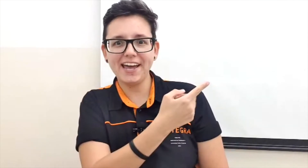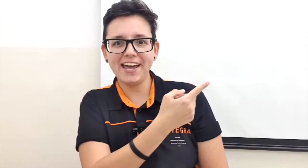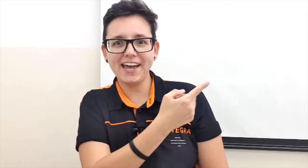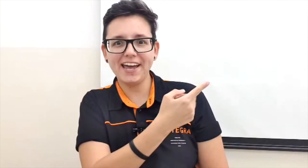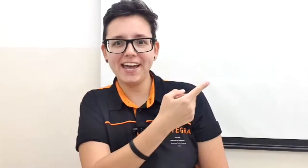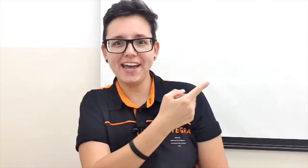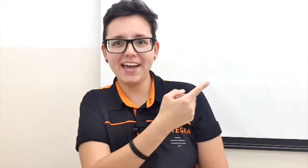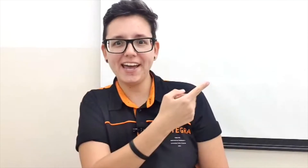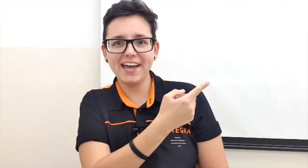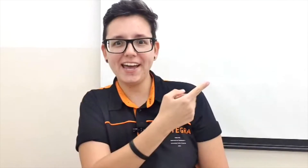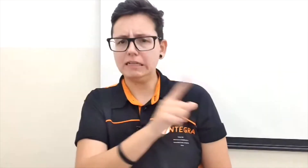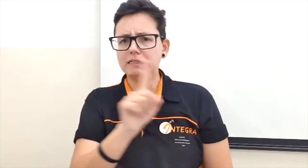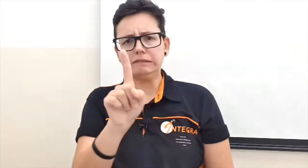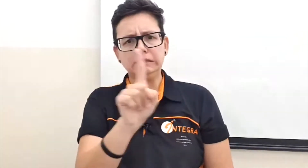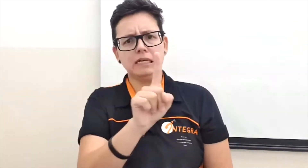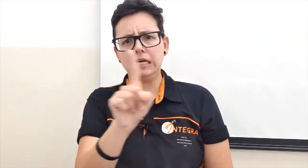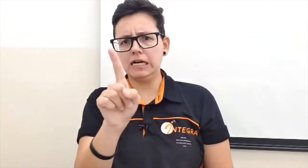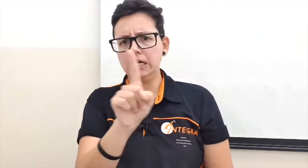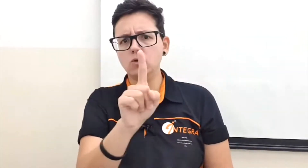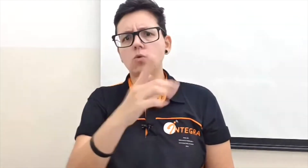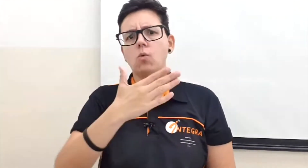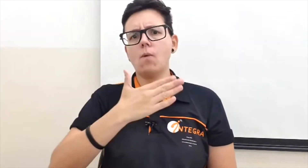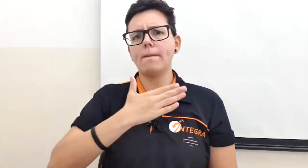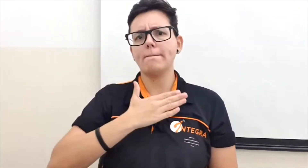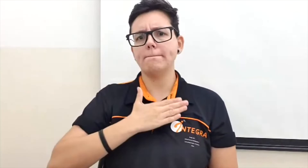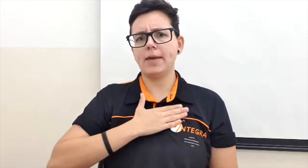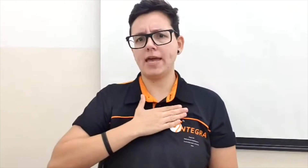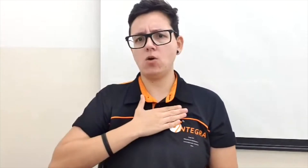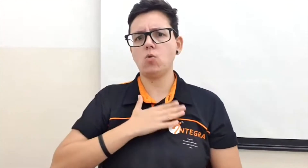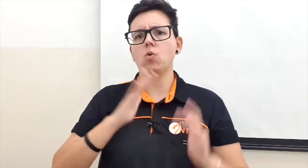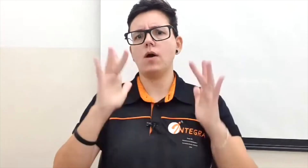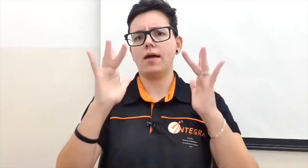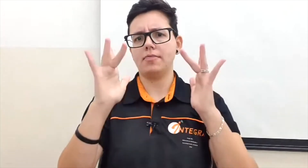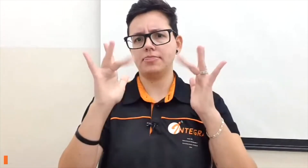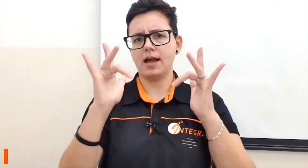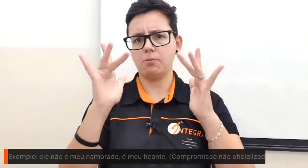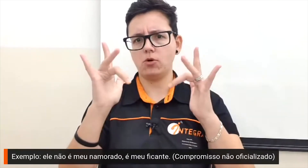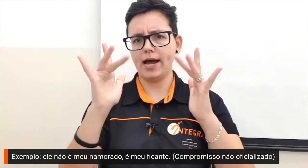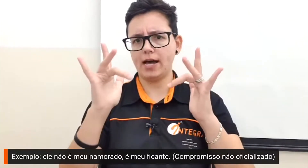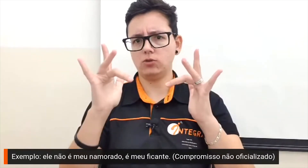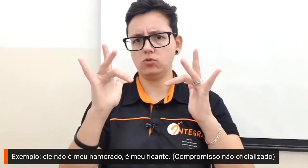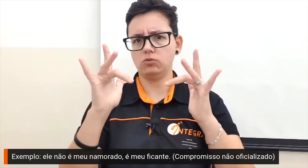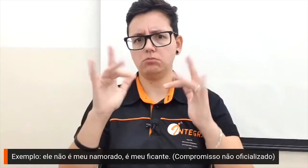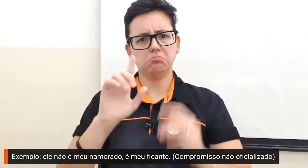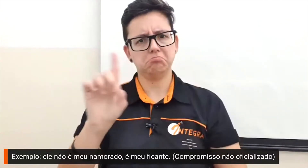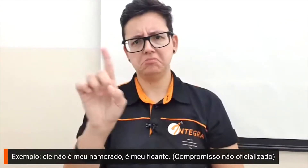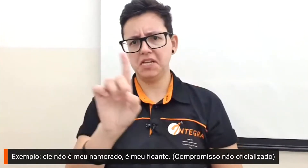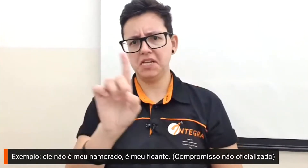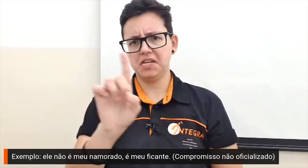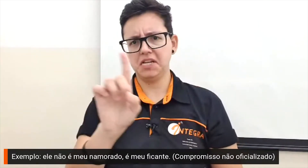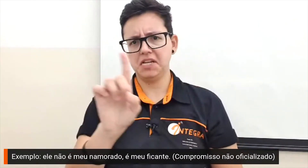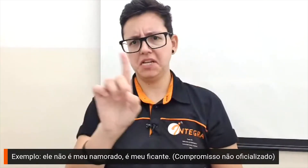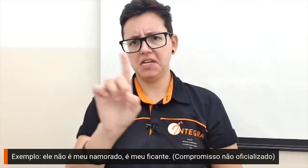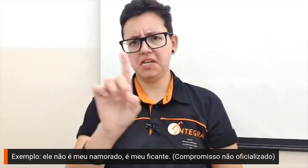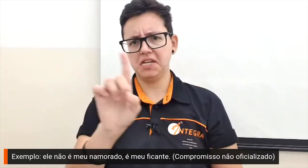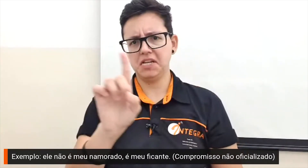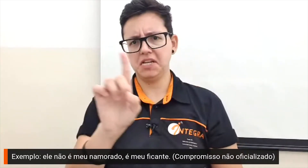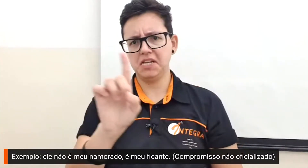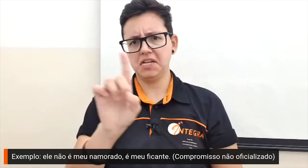Então, ele não, meu namorado. Não. Ó, então, de novo,